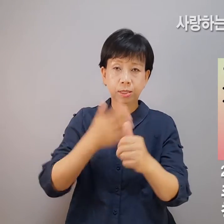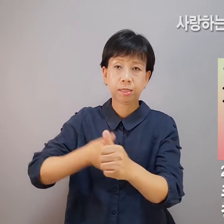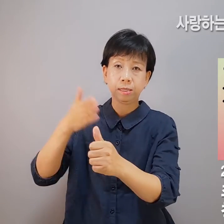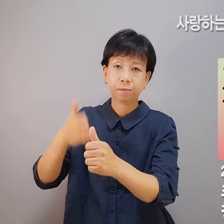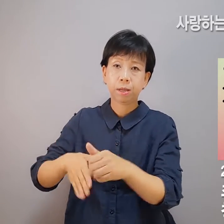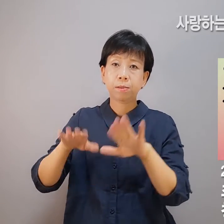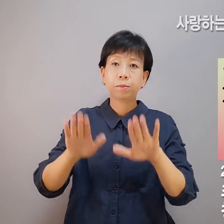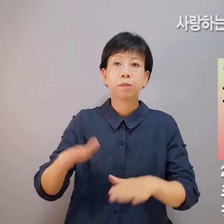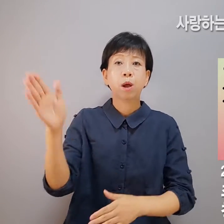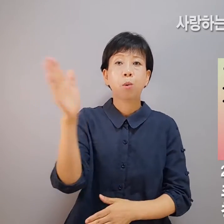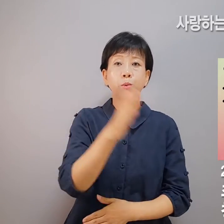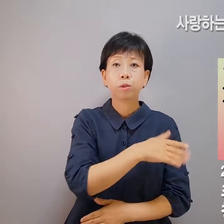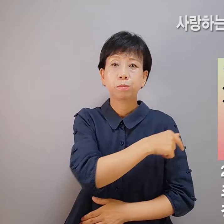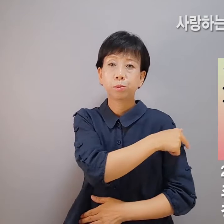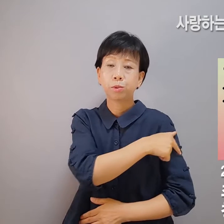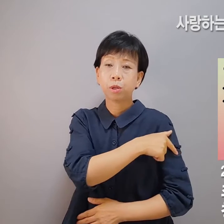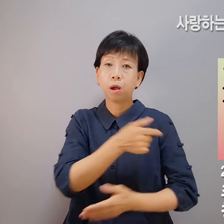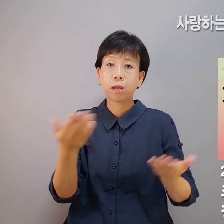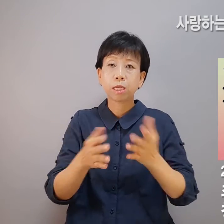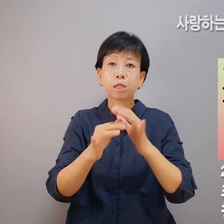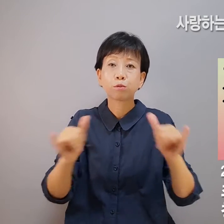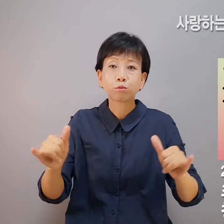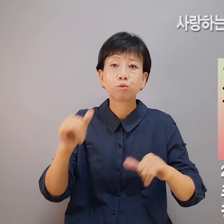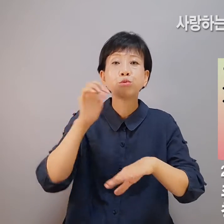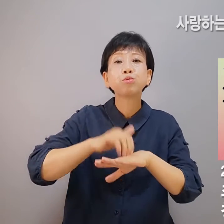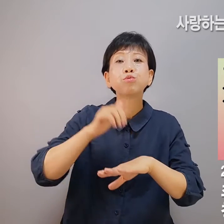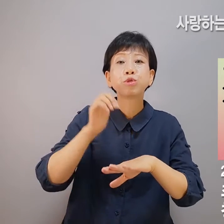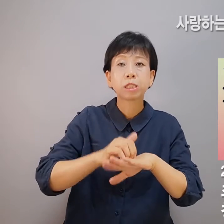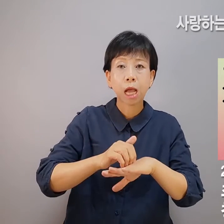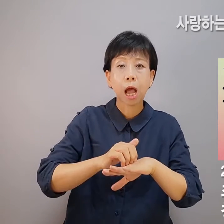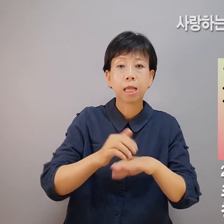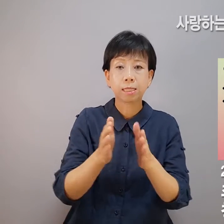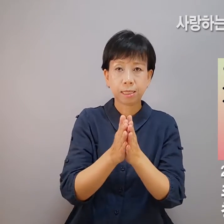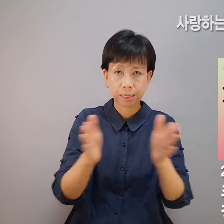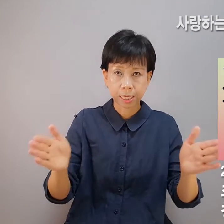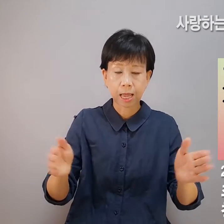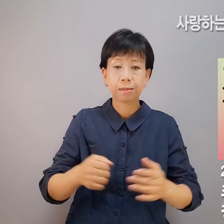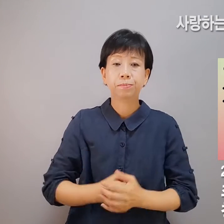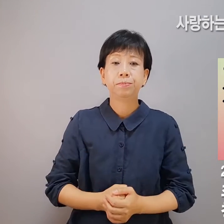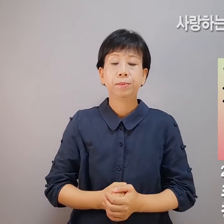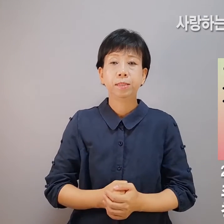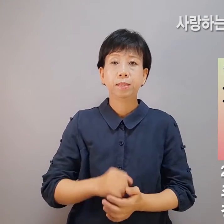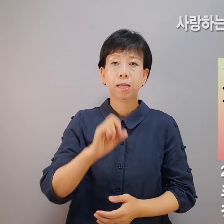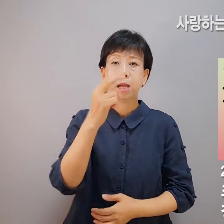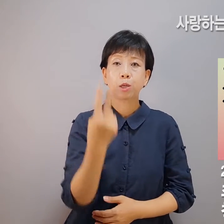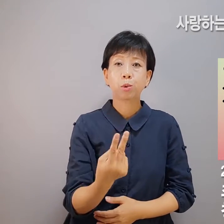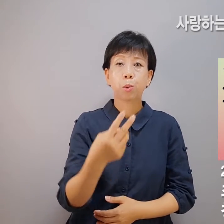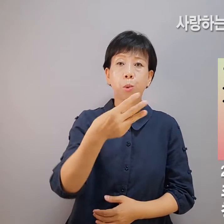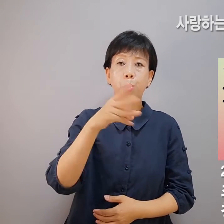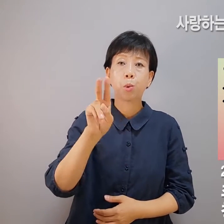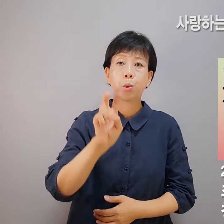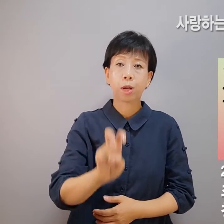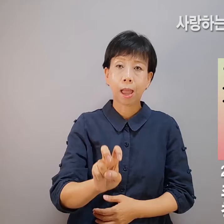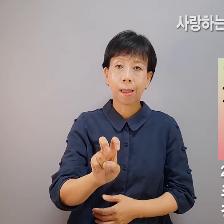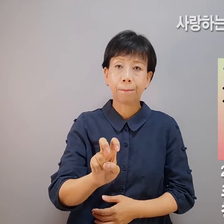오늘부터 직분자 훈련을 하도록 하겠습니다. 요람 작업을 위하여 증명사진을 제출해 주시기